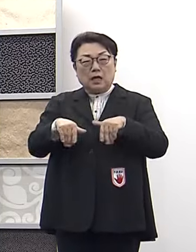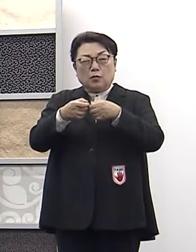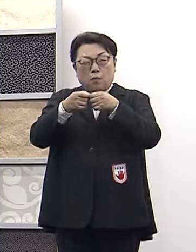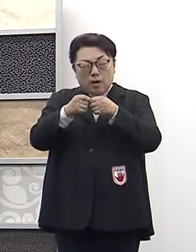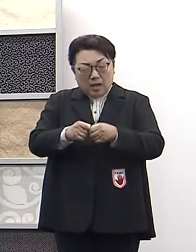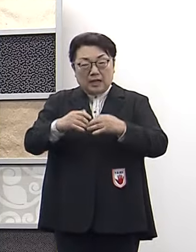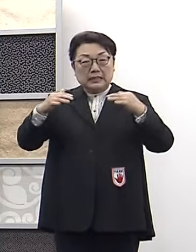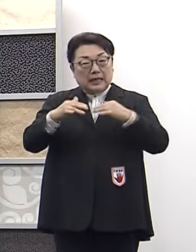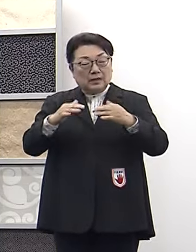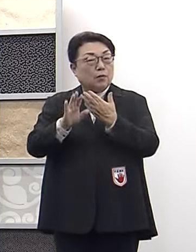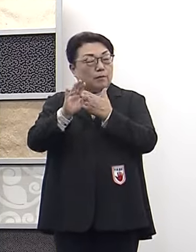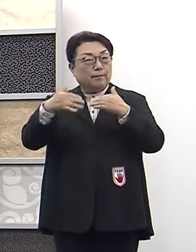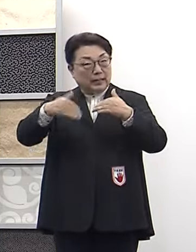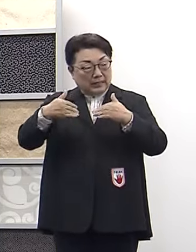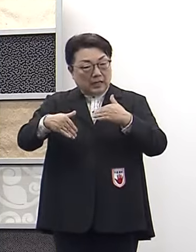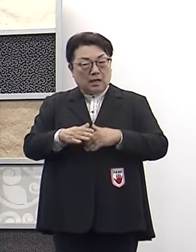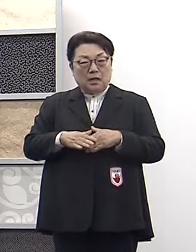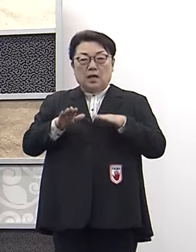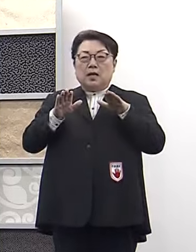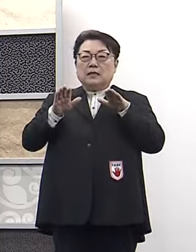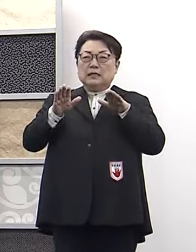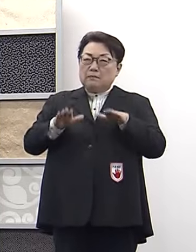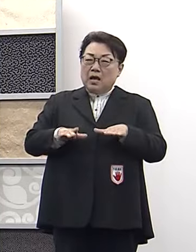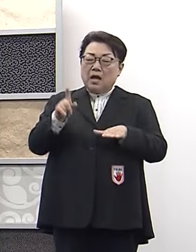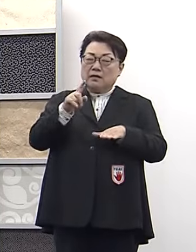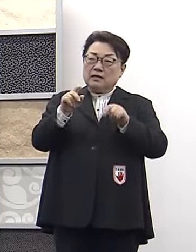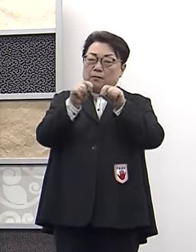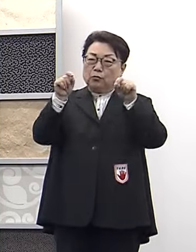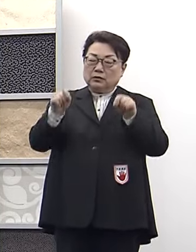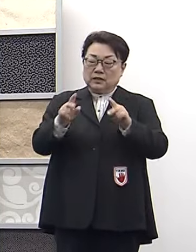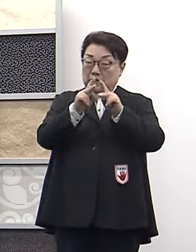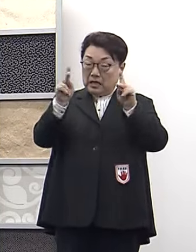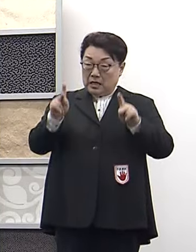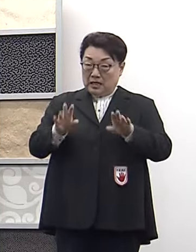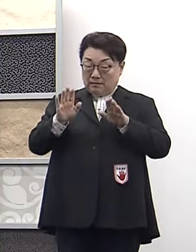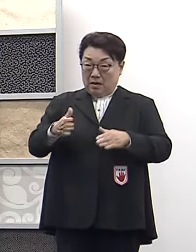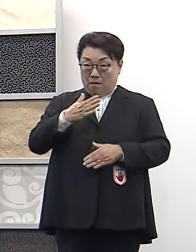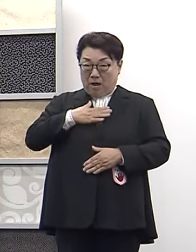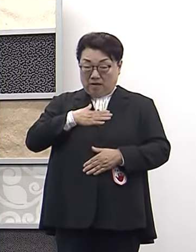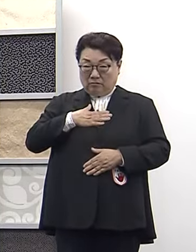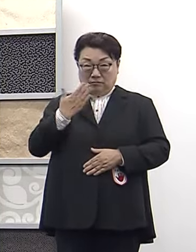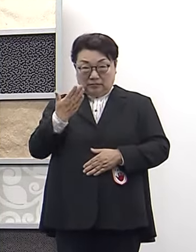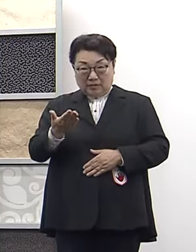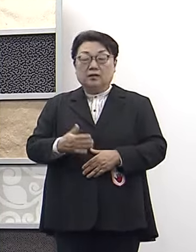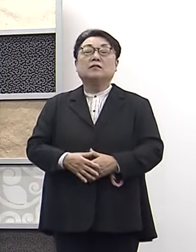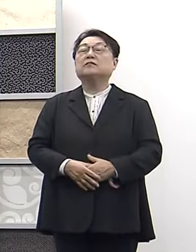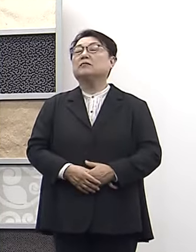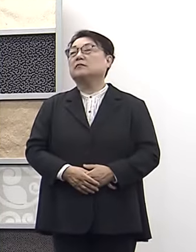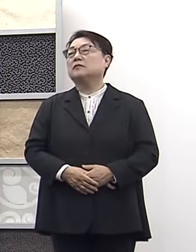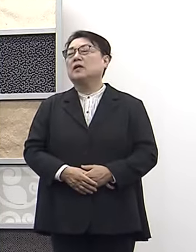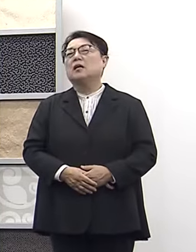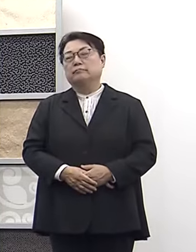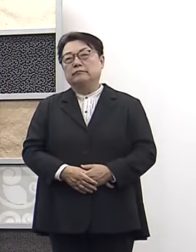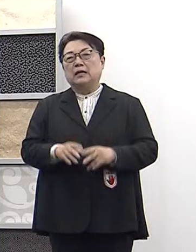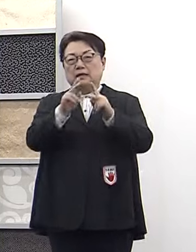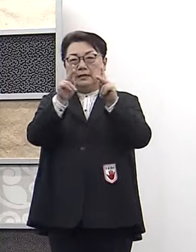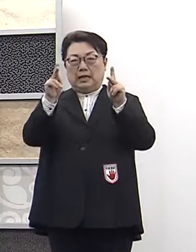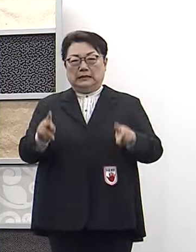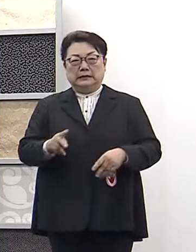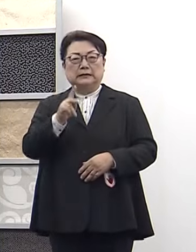んですけれども、現時点でこれがハードルになるだったり、これが課題だっていうのがあれば教えていただけますでしょうか。 一つはそこ